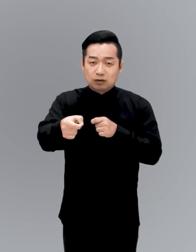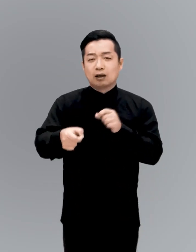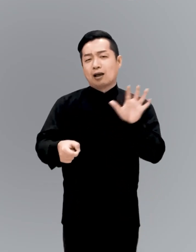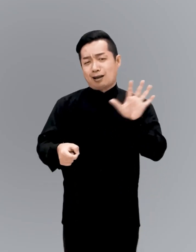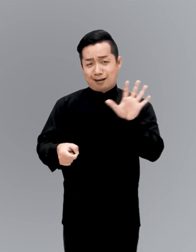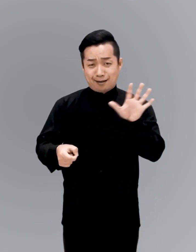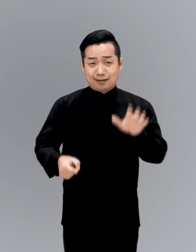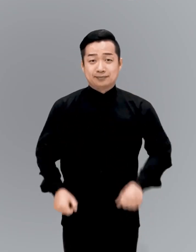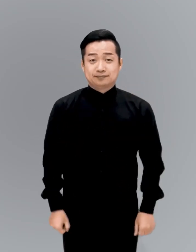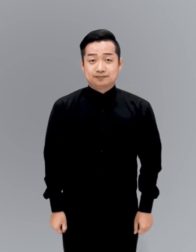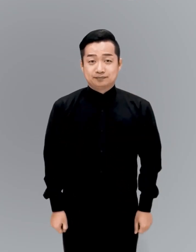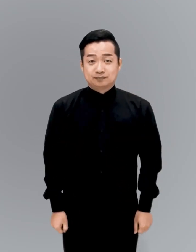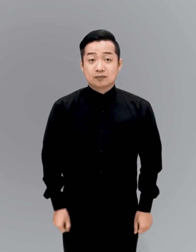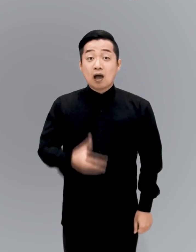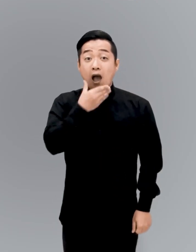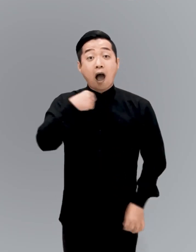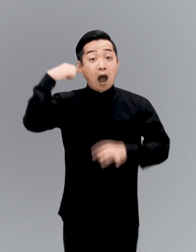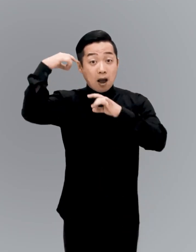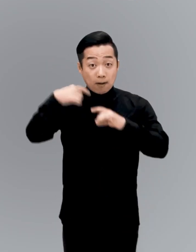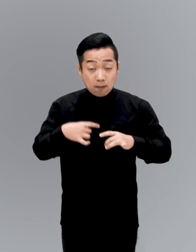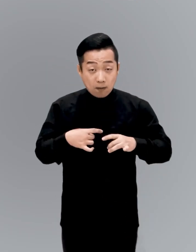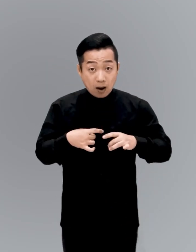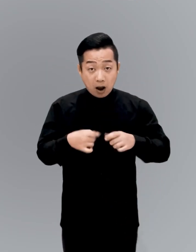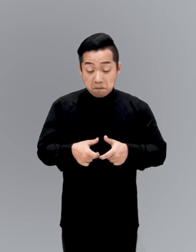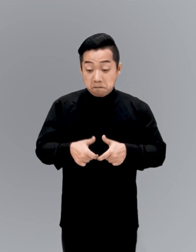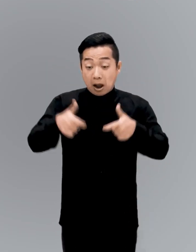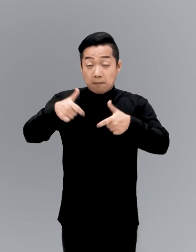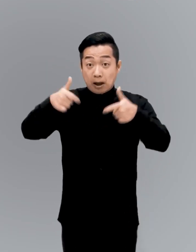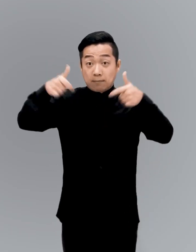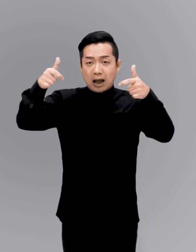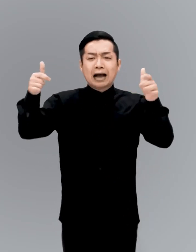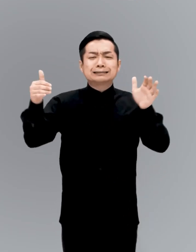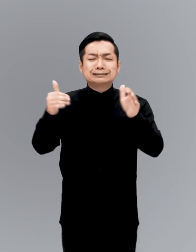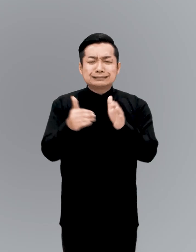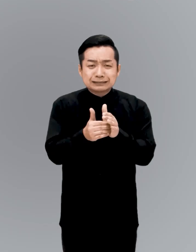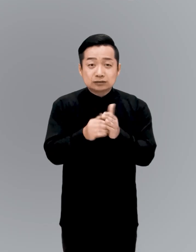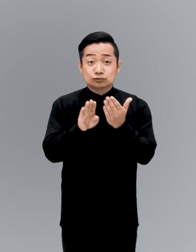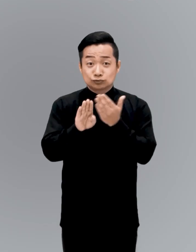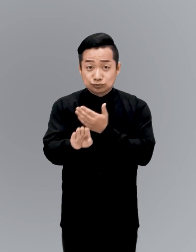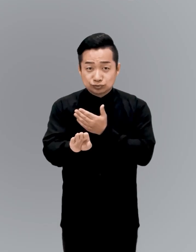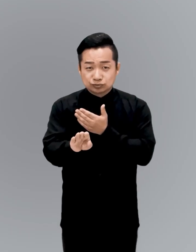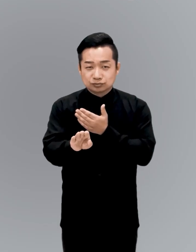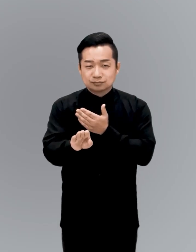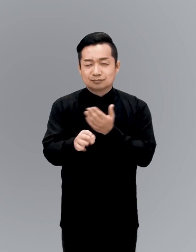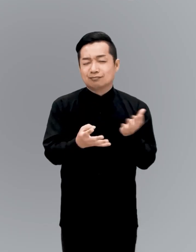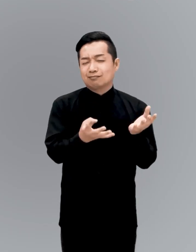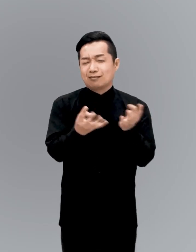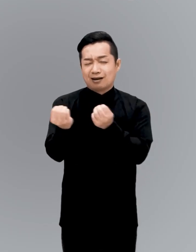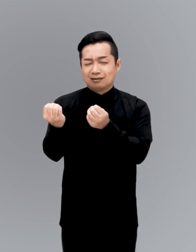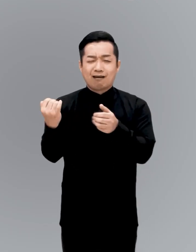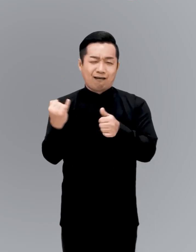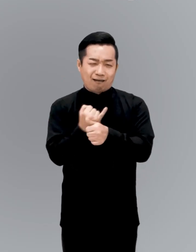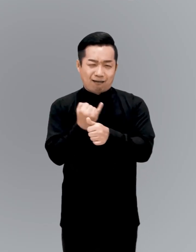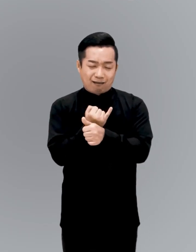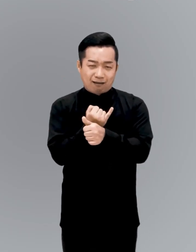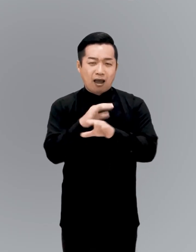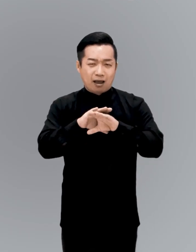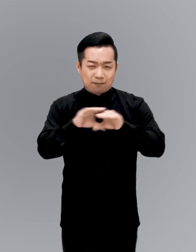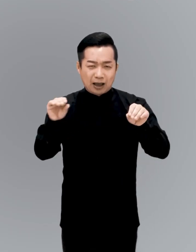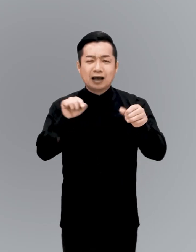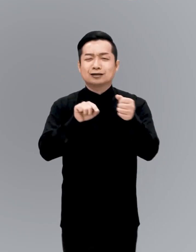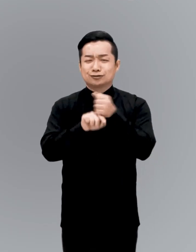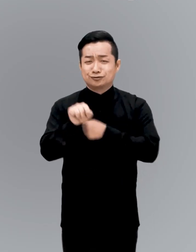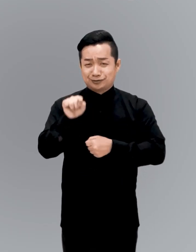지속되지 않는다. 도파민이 요란하게 게시한 불꽃놀이가 끝날 즈음에 많은 연인이 헤어지는